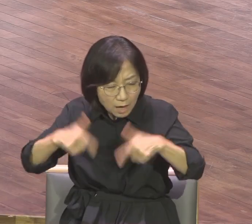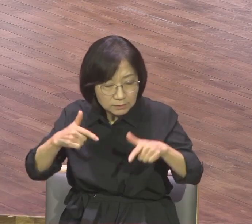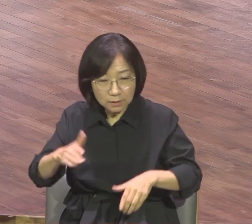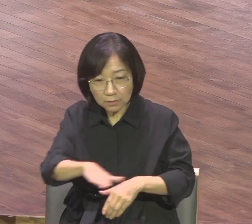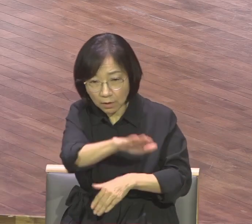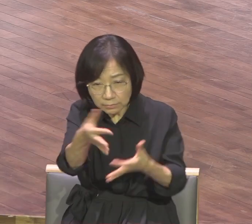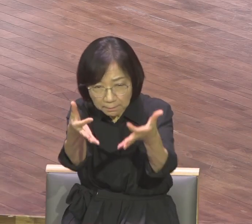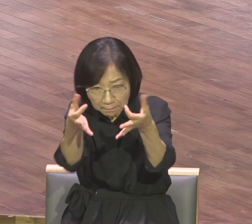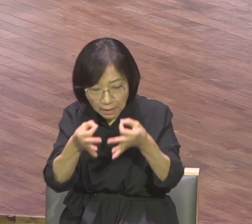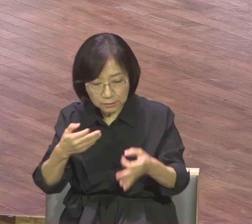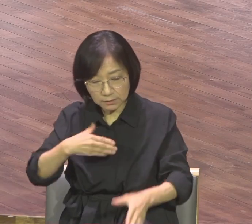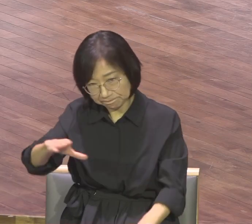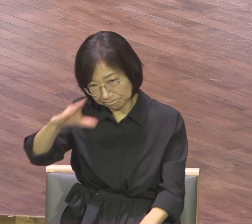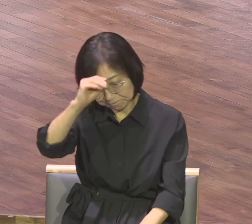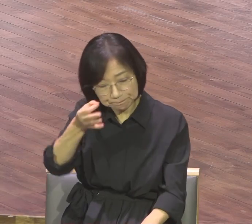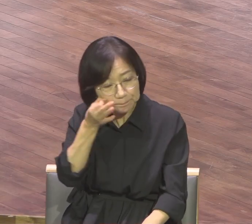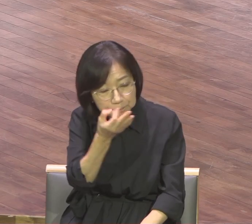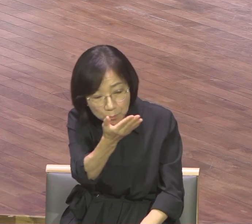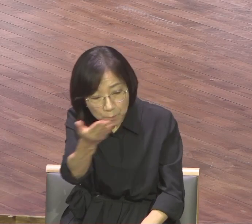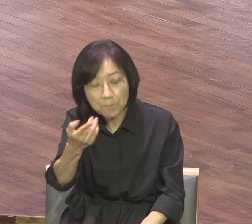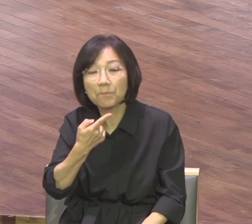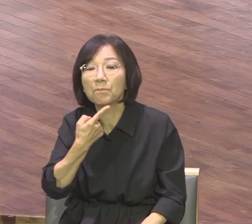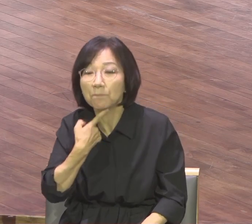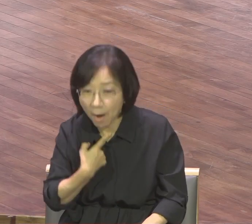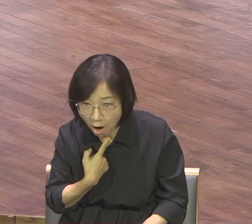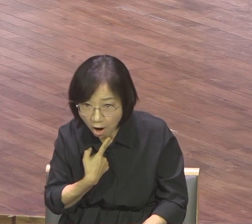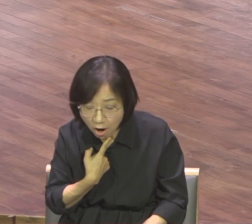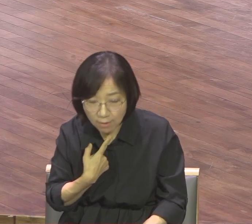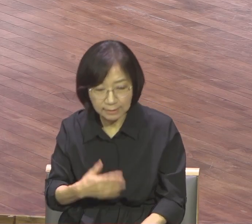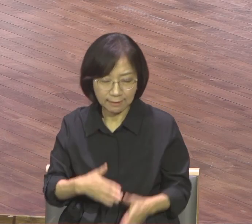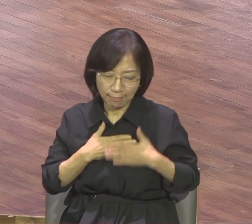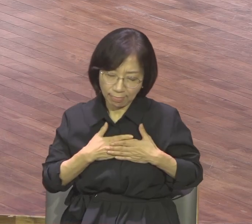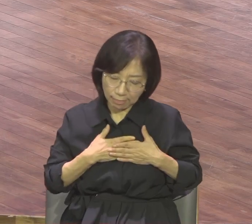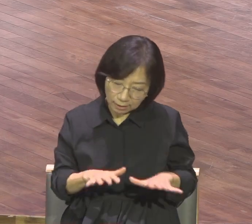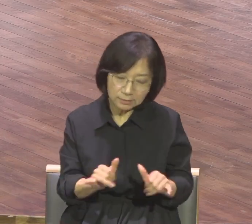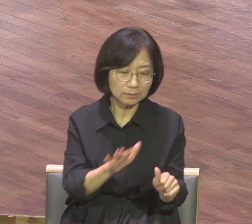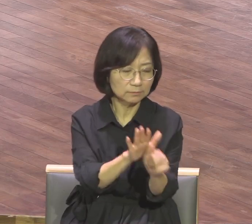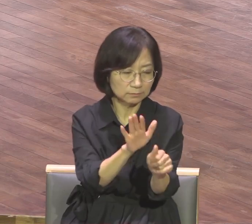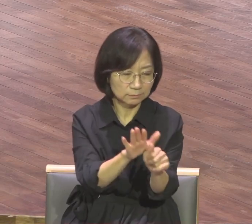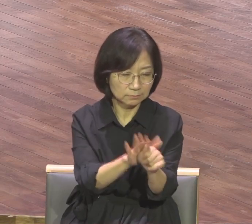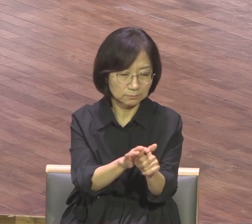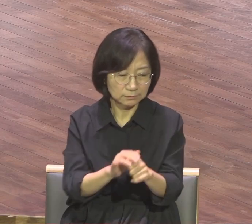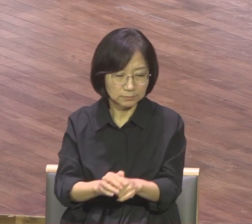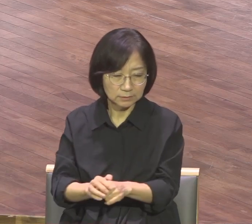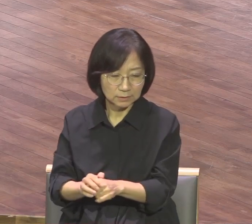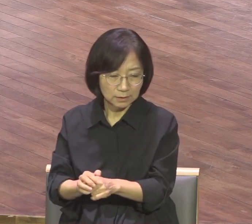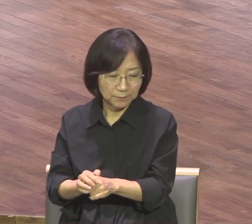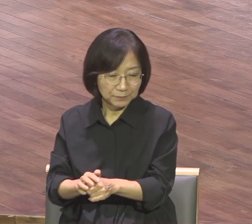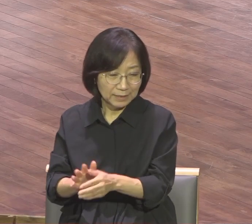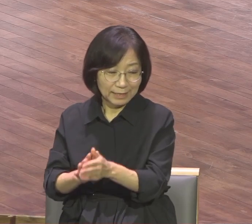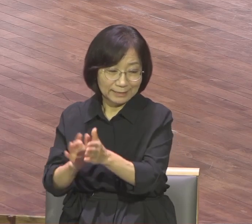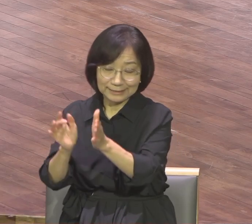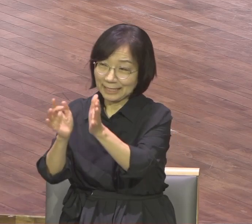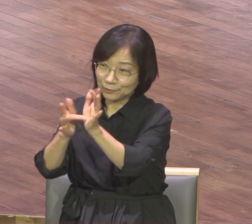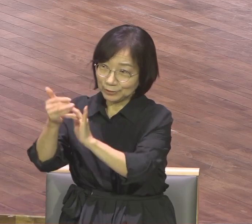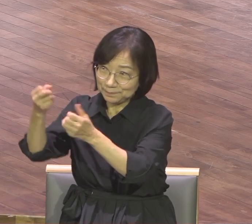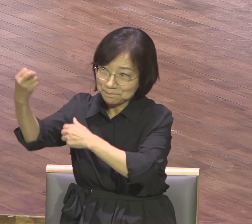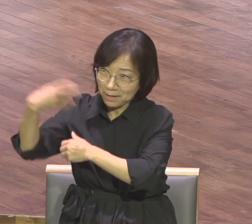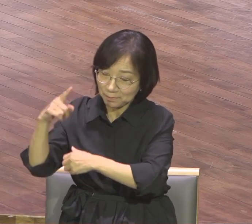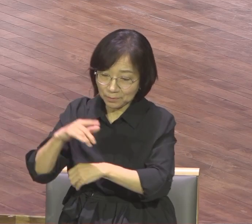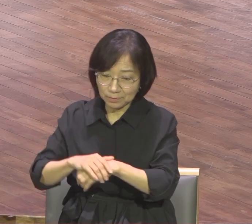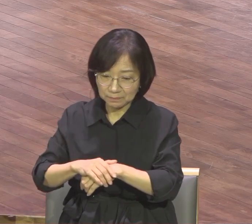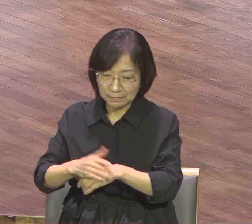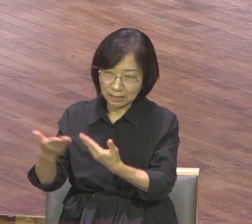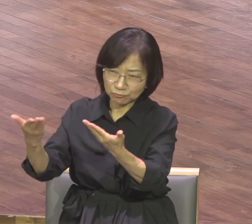모분을 보여준 바 같이 수고하여 약한 사람을 돕고 또 주 예수께서 친히 말씀하신 바 주는 것이 받는